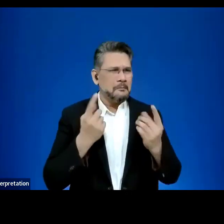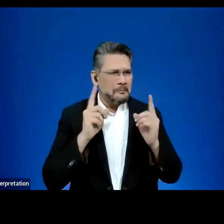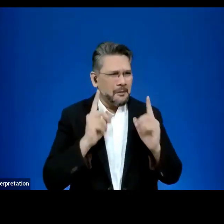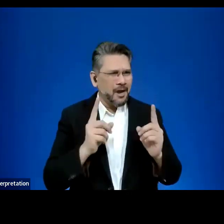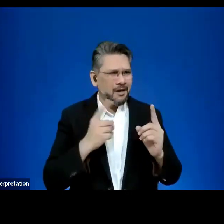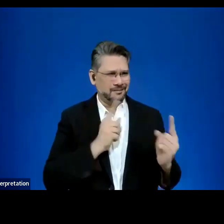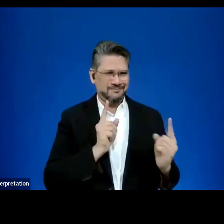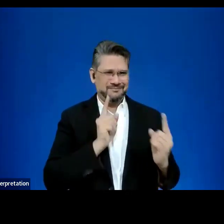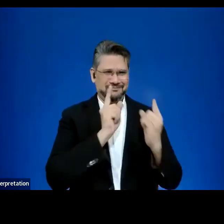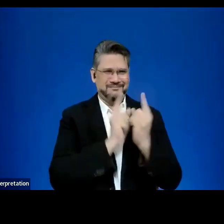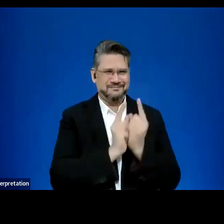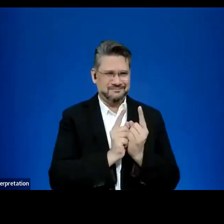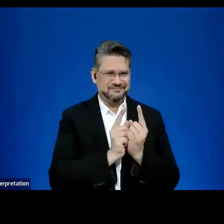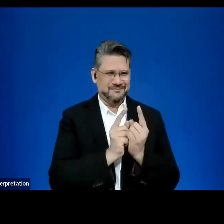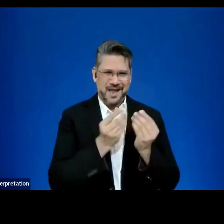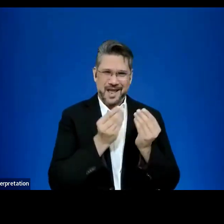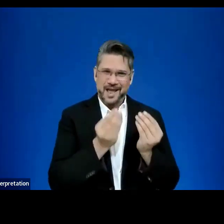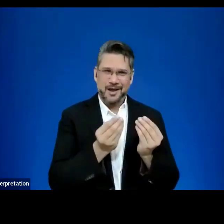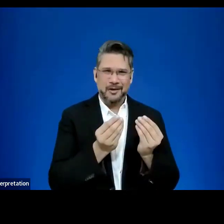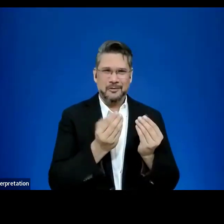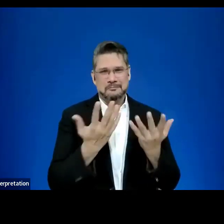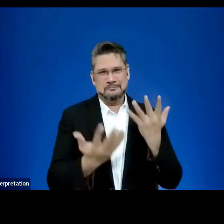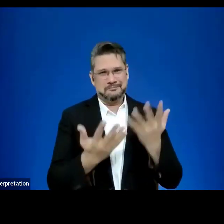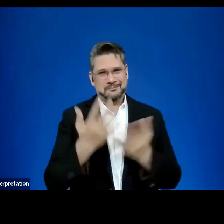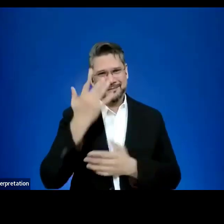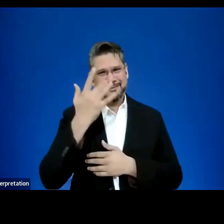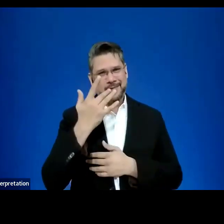我们是怎么去认识彼此的呢？